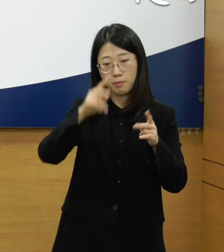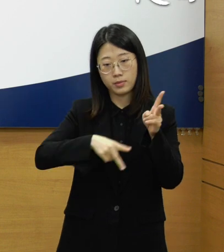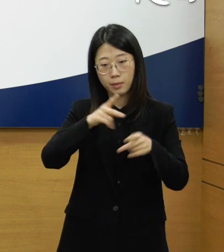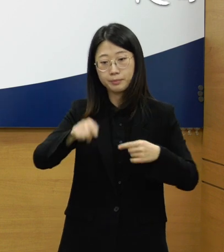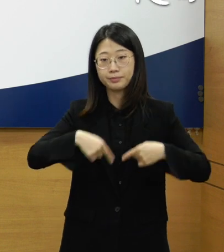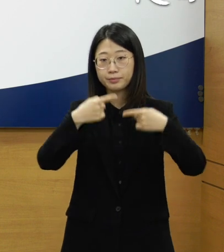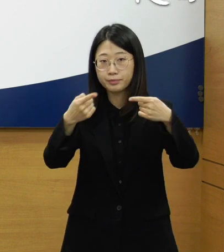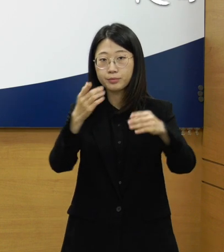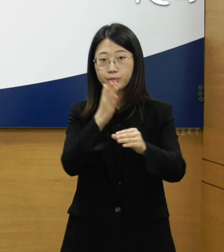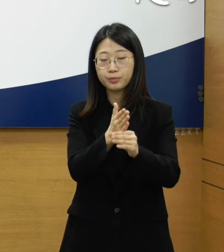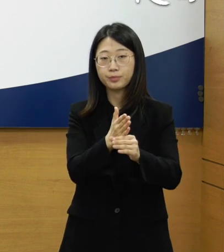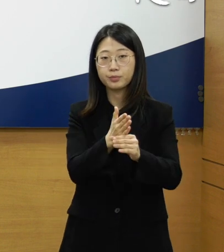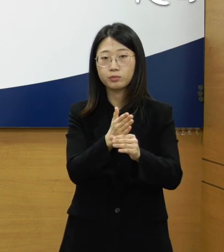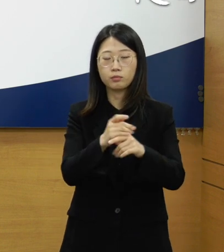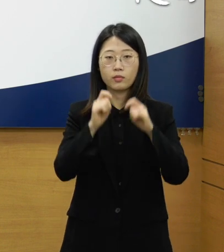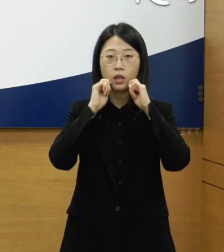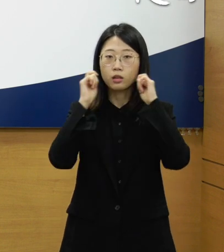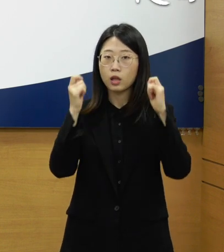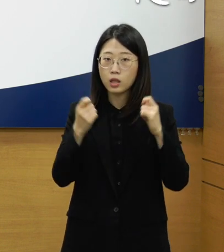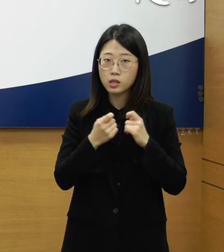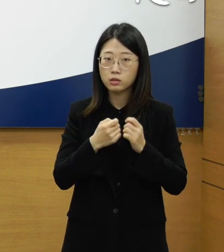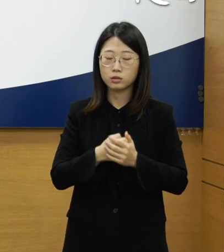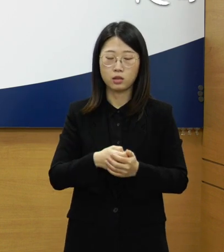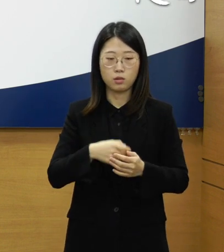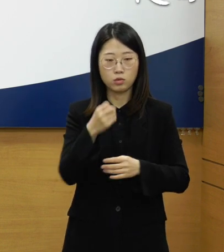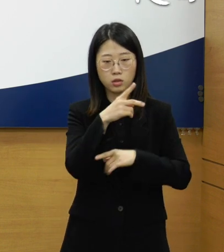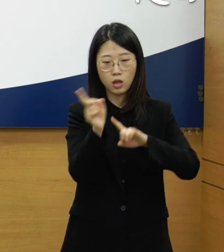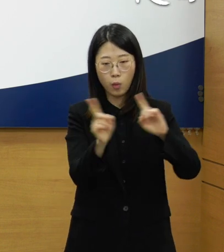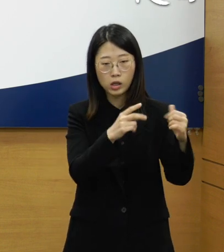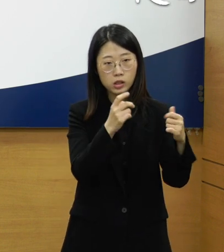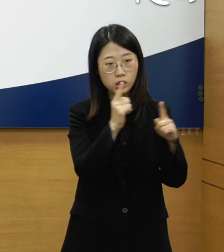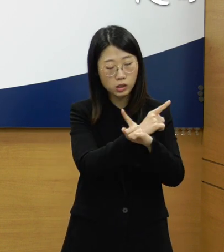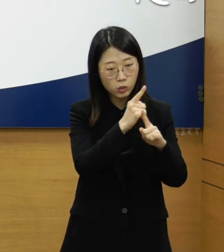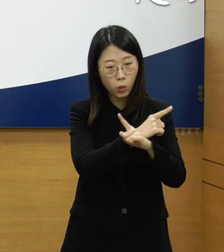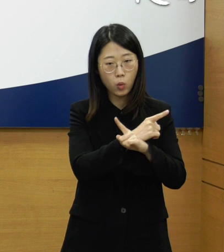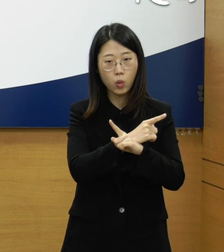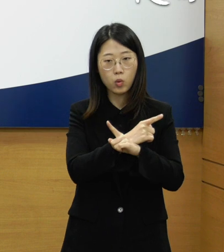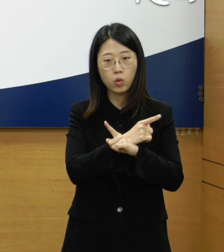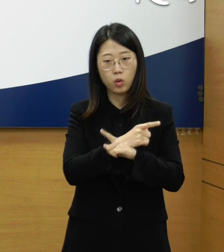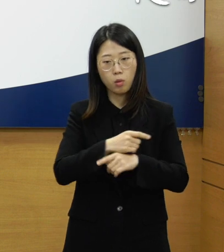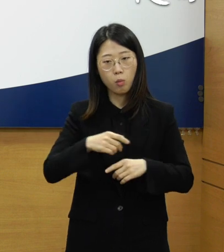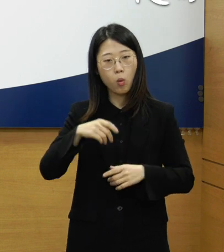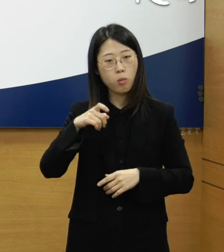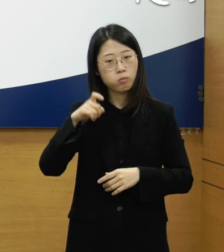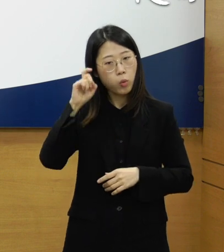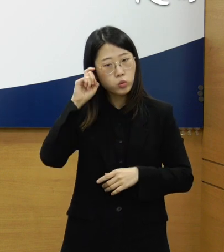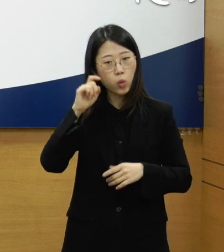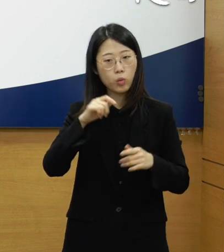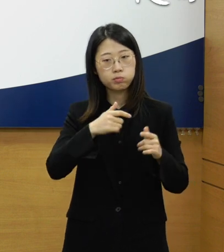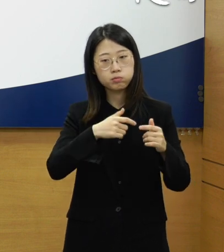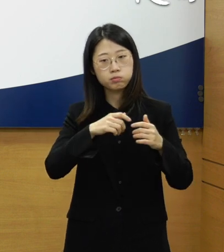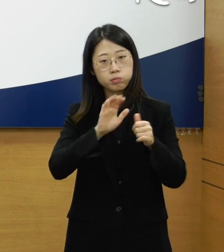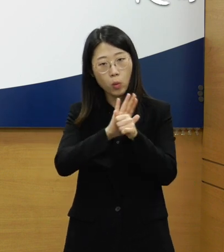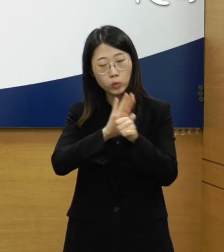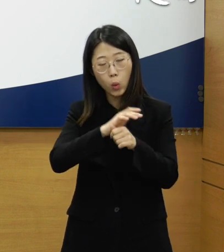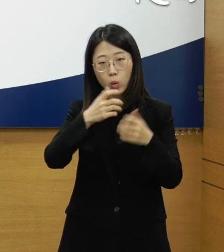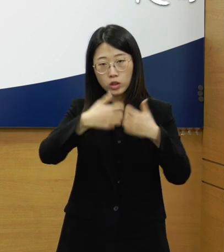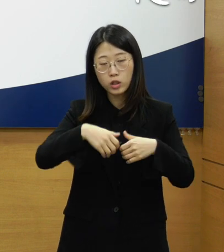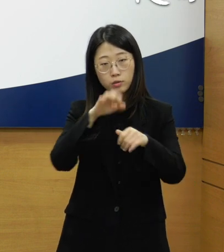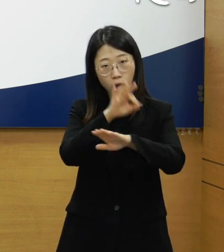참여하고 있으며 개인이 재활치료, 장애인 보조기기 구입, 주거환경 개선